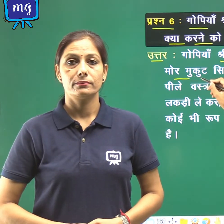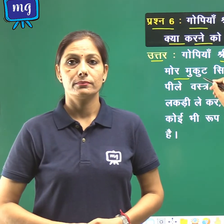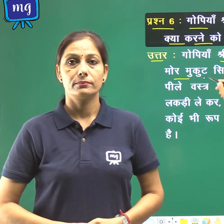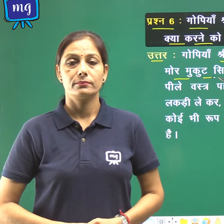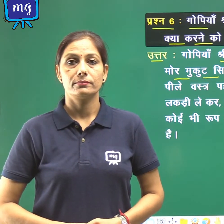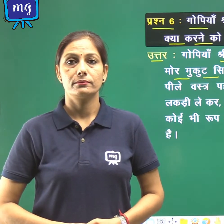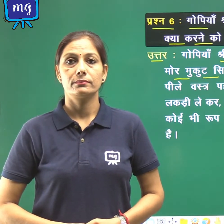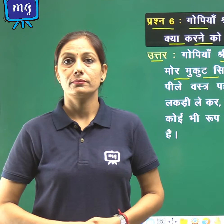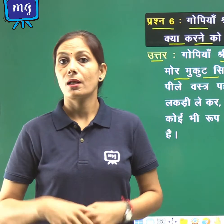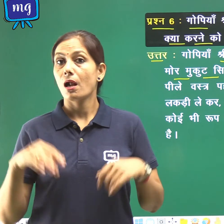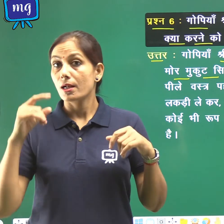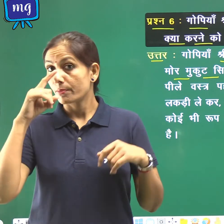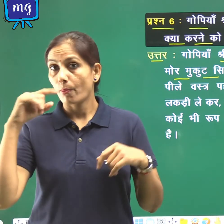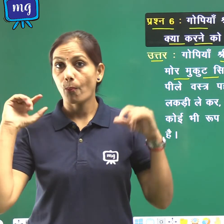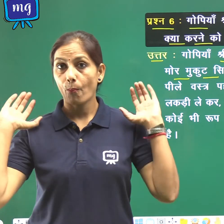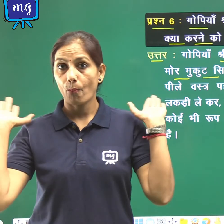मोर मुकुट सिर पर पहनकर